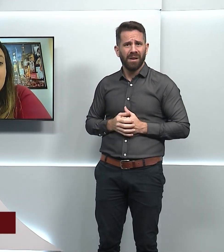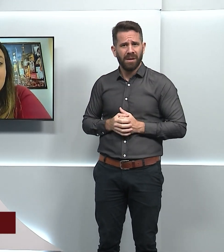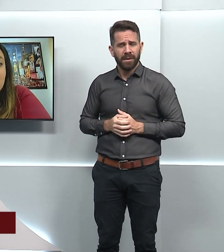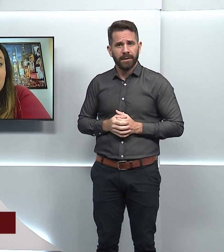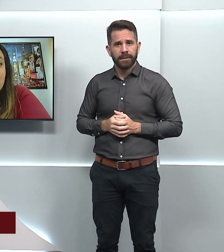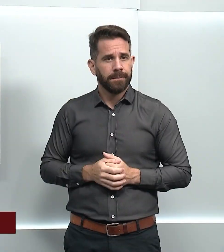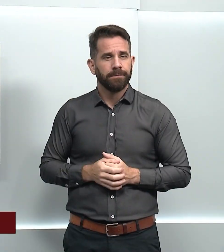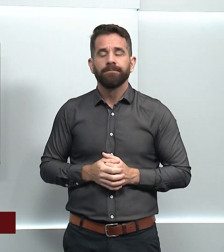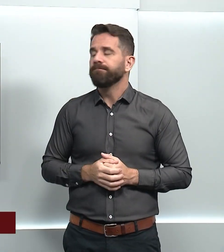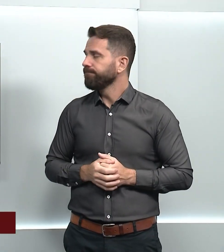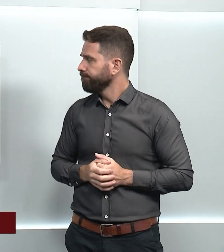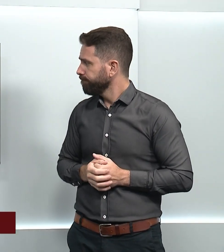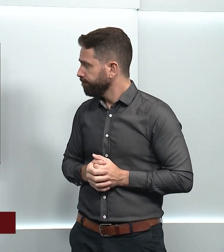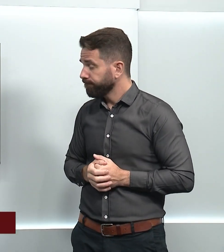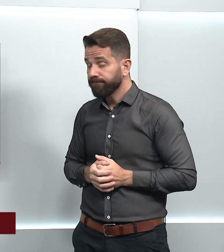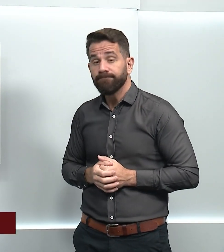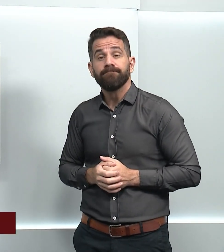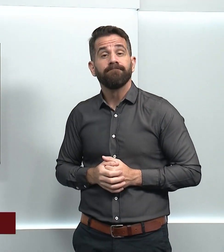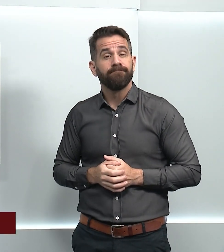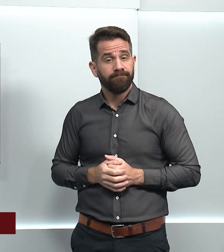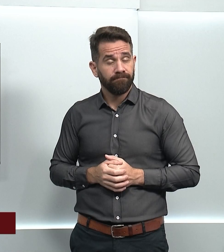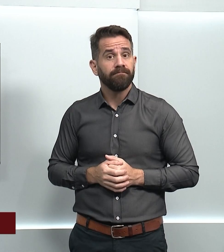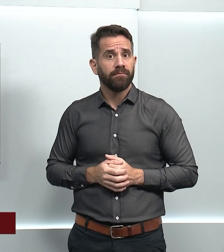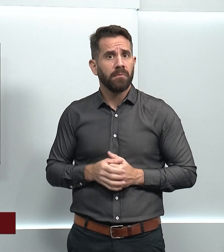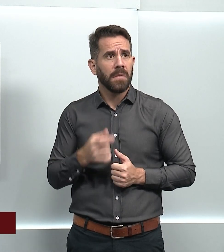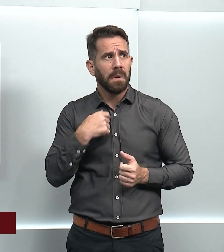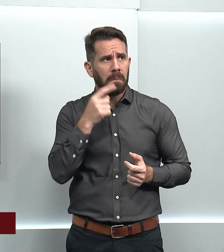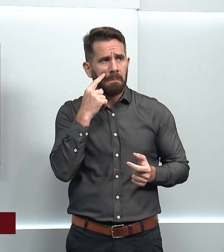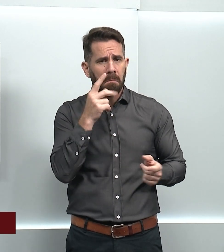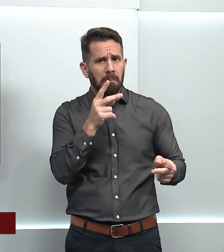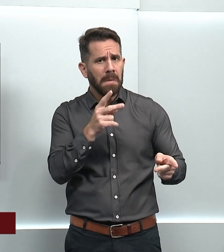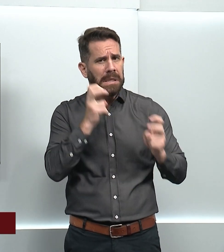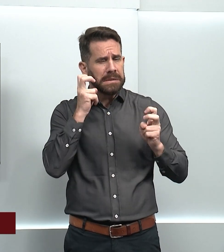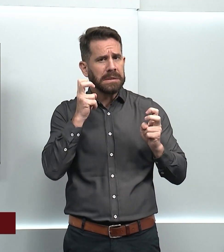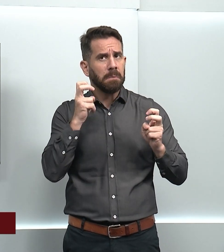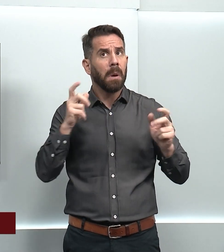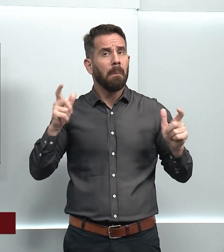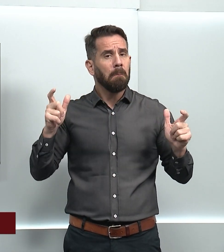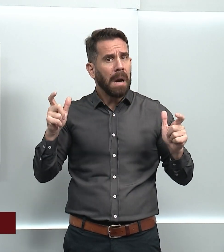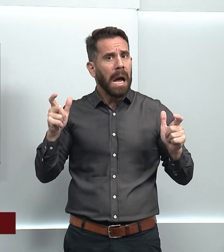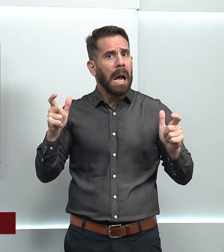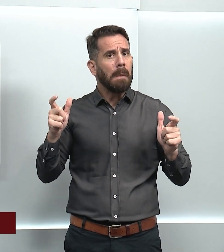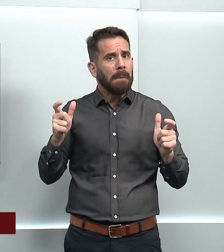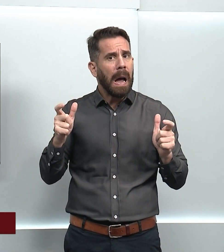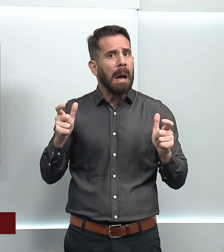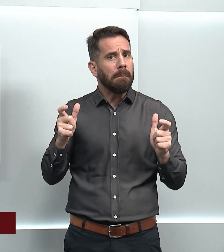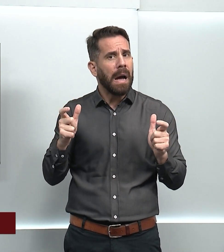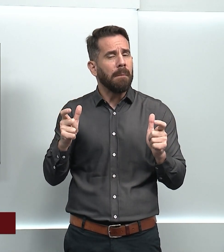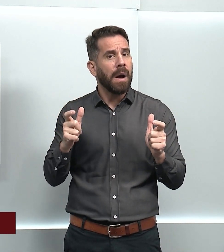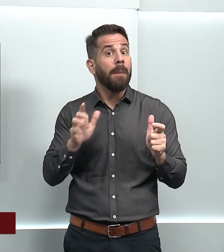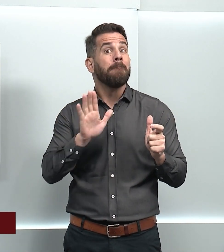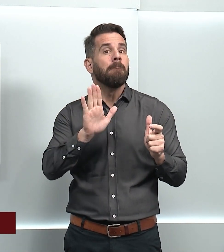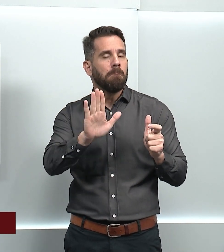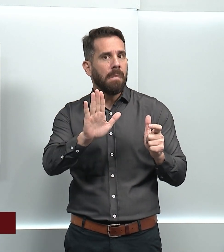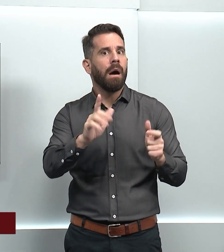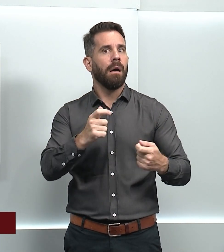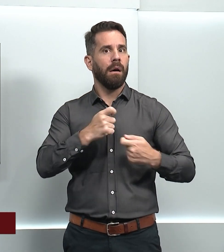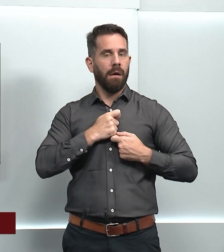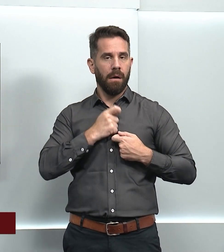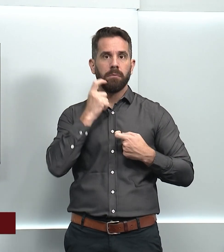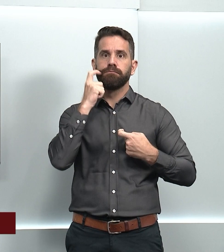Camila, assim, mais que a gente tenha visto, né, que está tendo uma pequena redução, ainda são dados alarmantes. Tem uma pesquisa